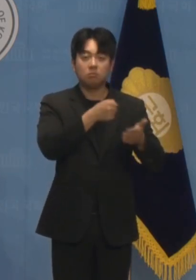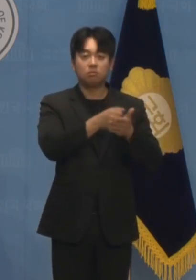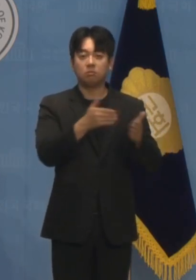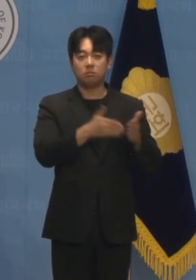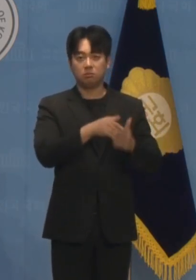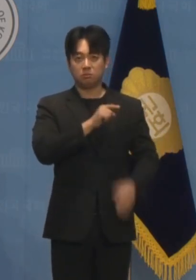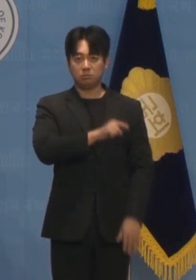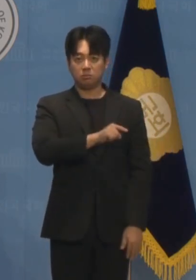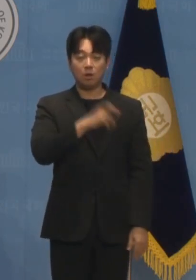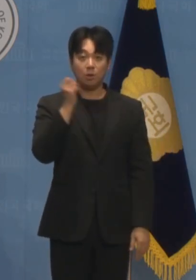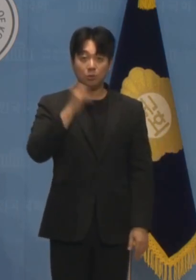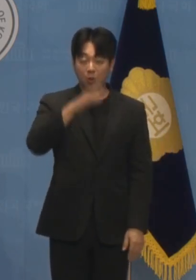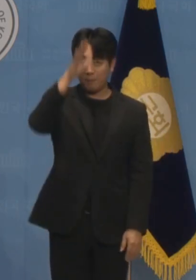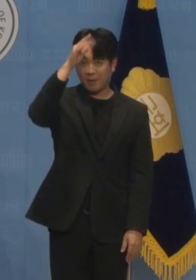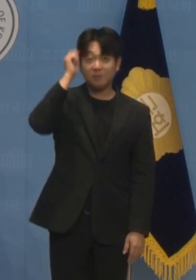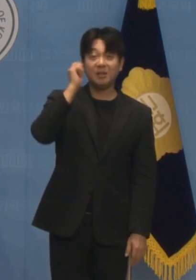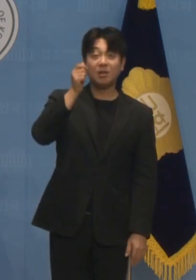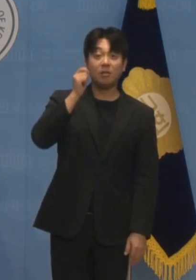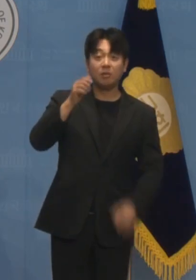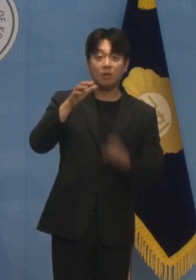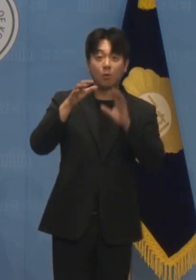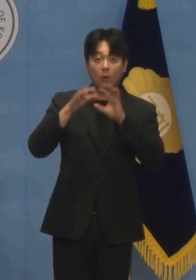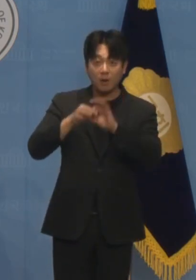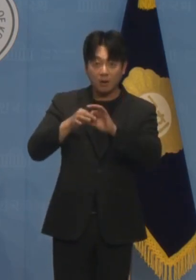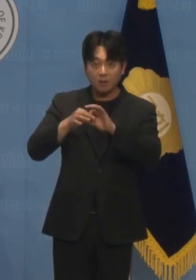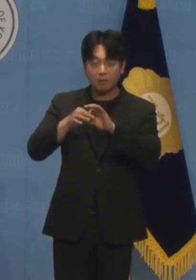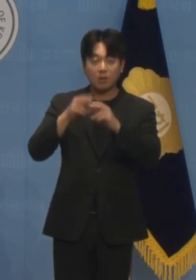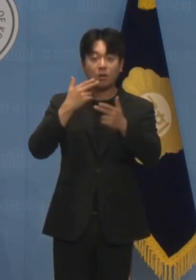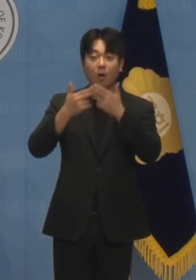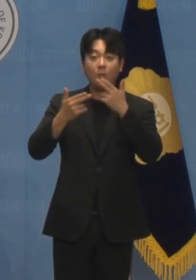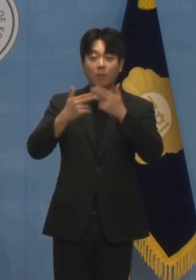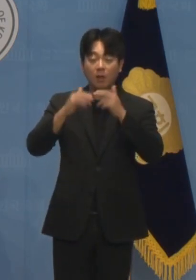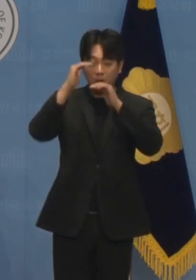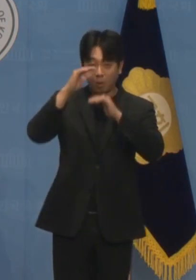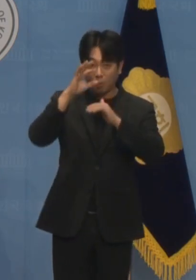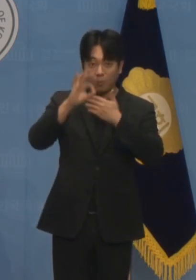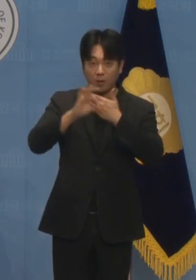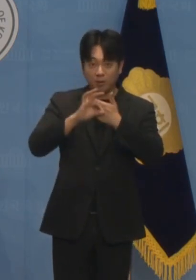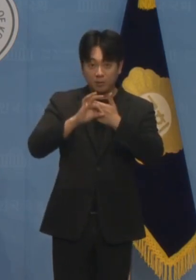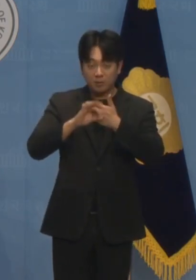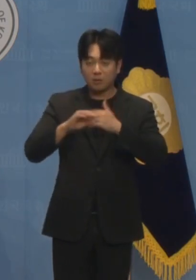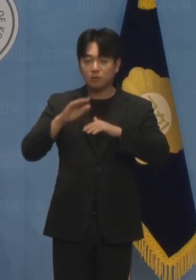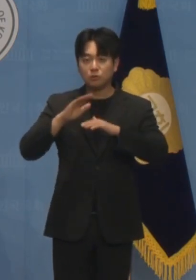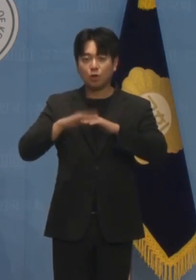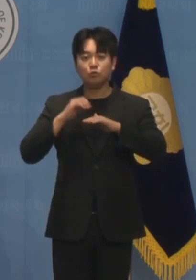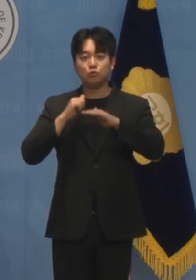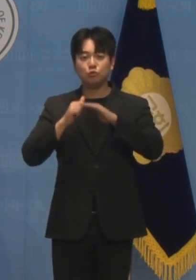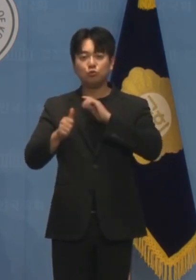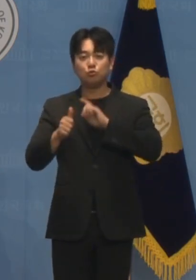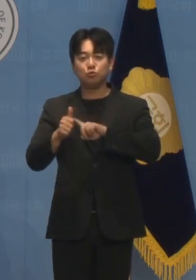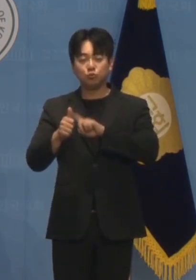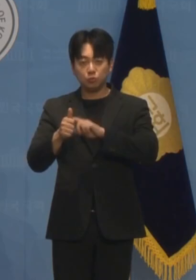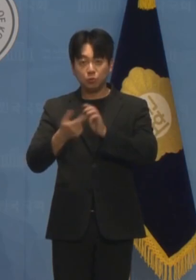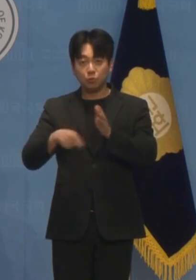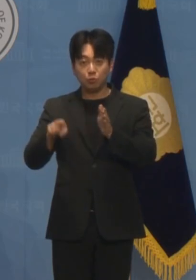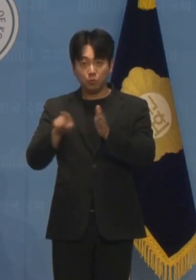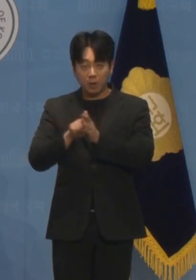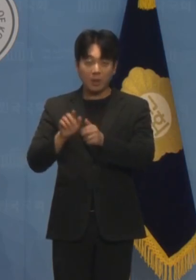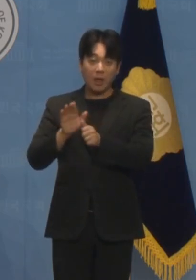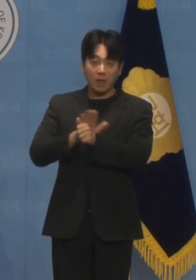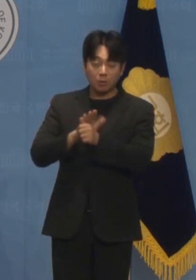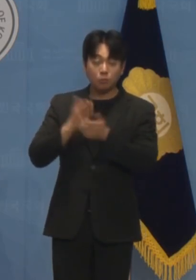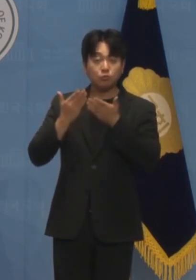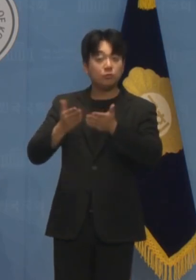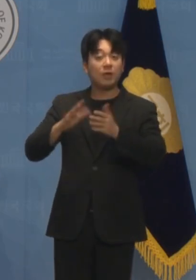협회의 안세영 선수 폭로는 선수를 위해 협회가 존재하는 것이 아닌 선수를 위해 자신의 뱃속을